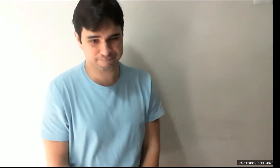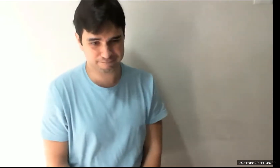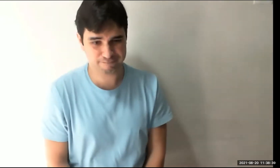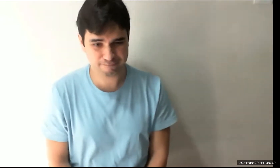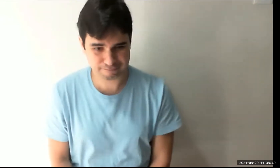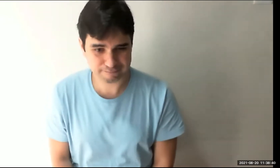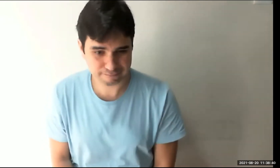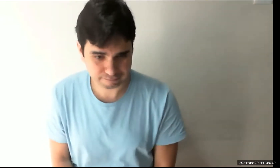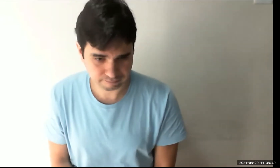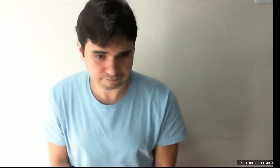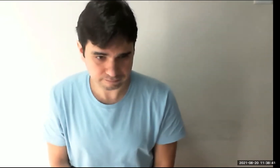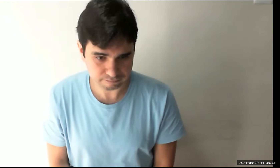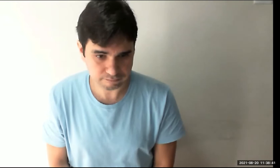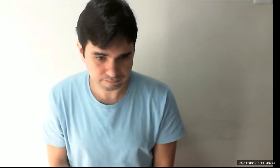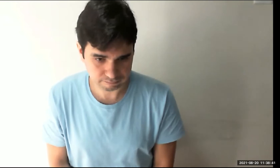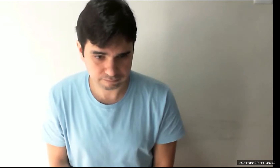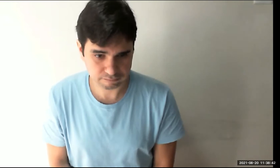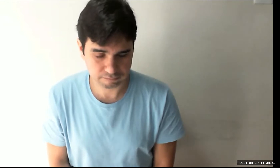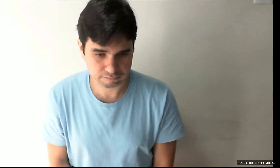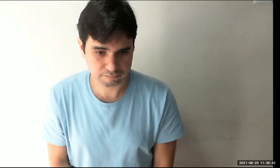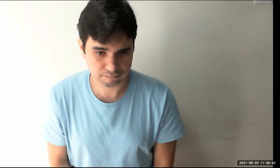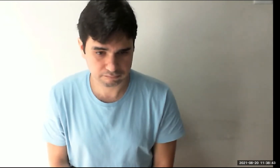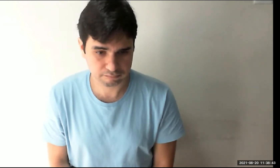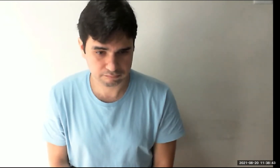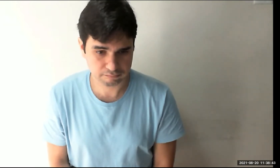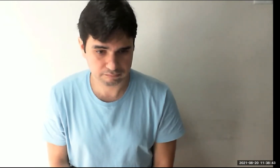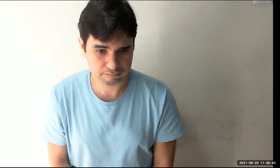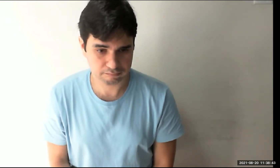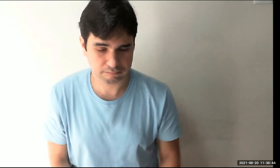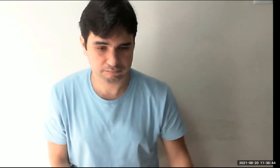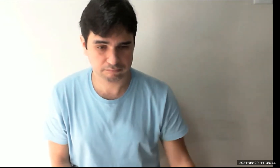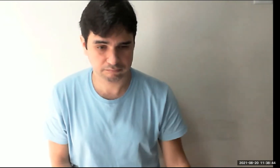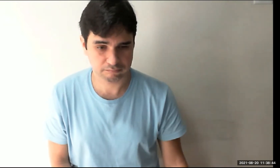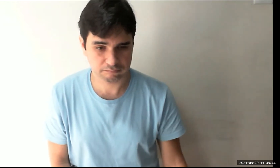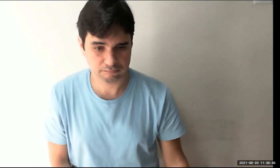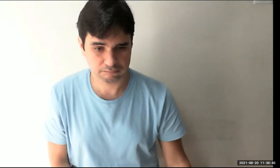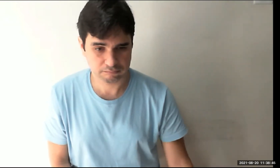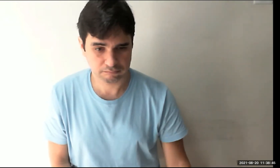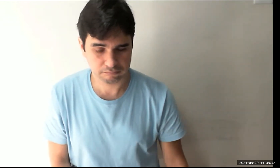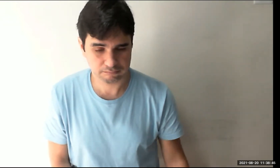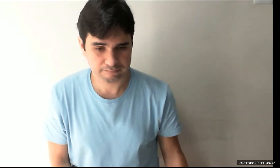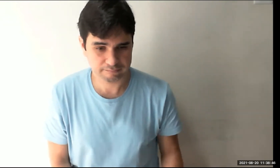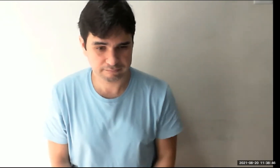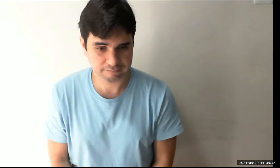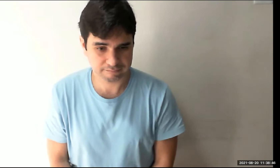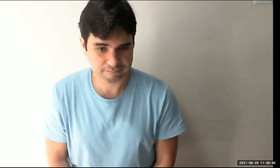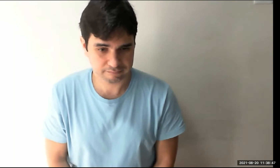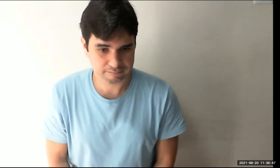se multipliquem em sinais para outras modalidades de esporte, porque realmente é muito necessário, como o Marcos